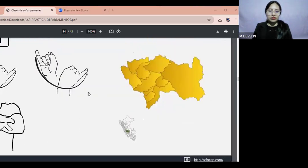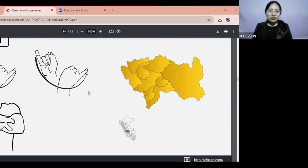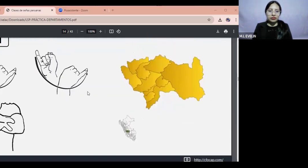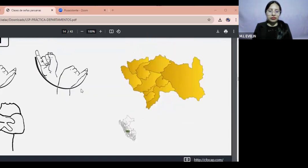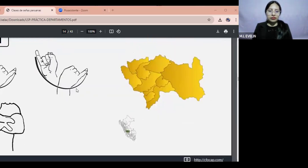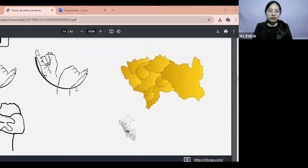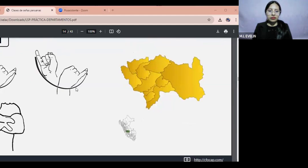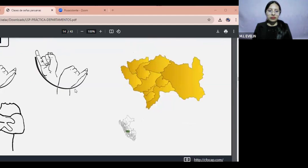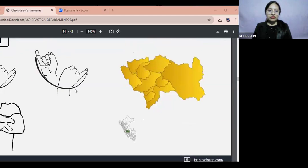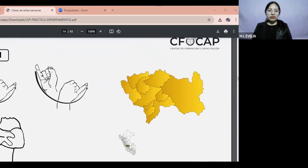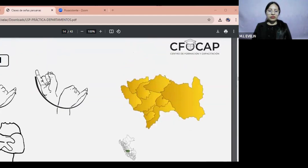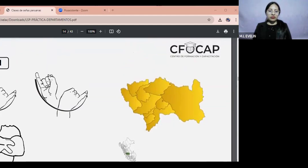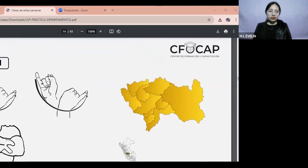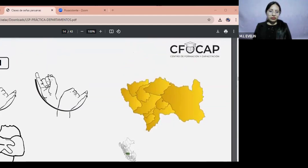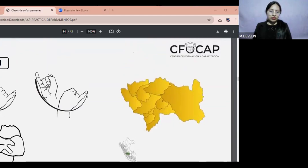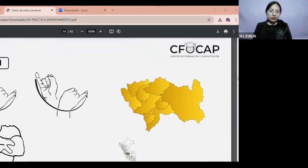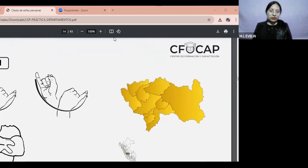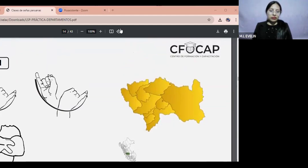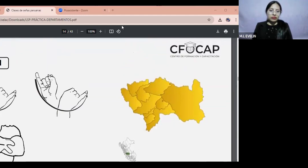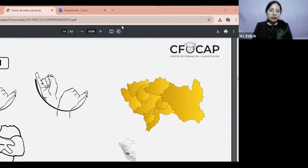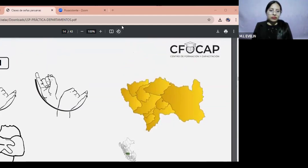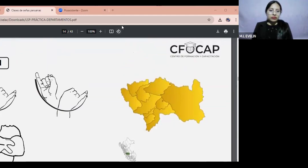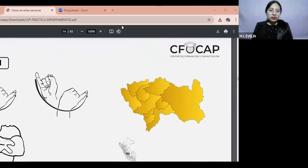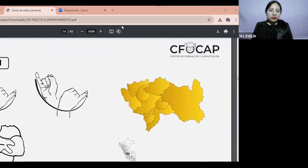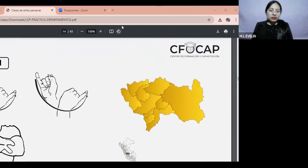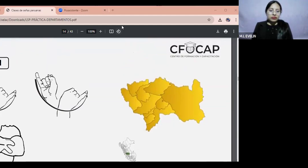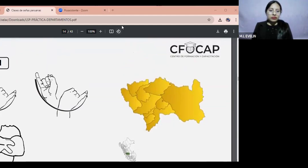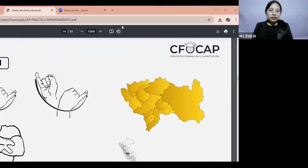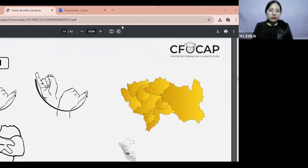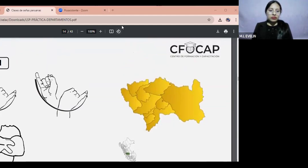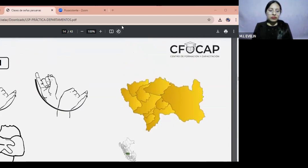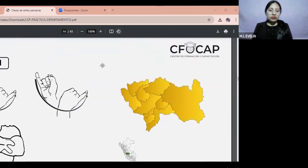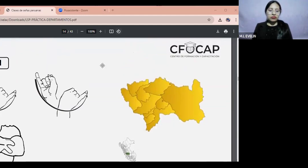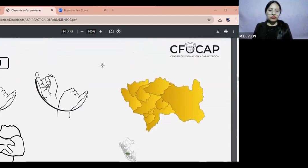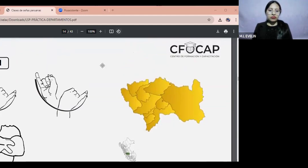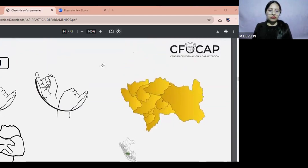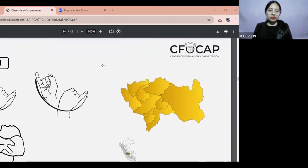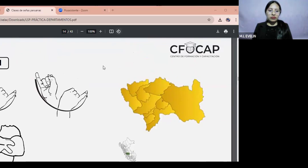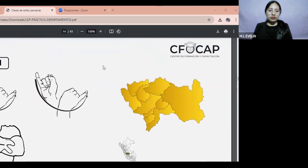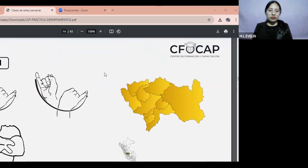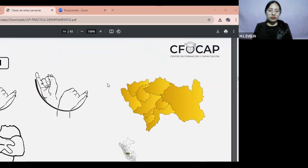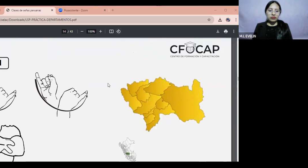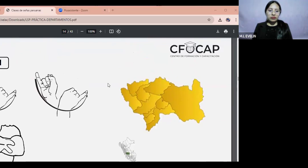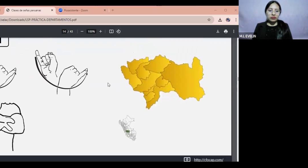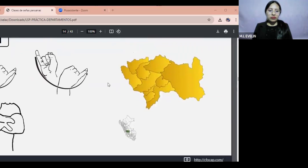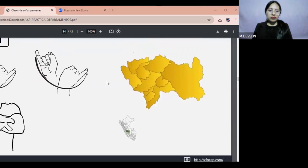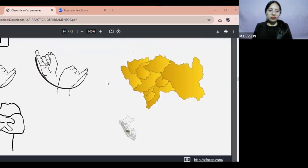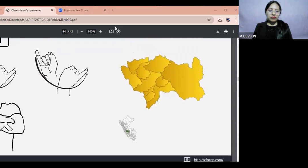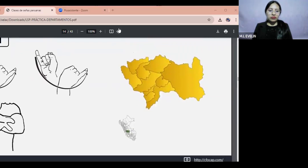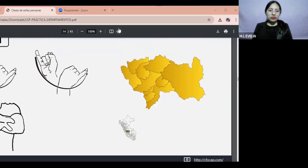nos vamos al lindo departamento de junín Ajá